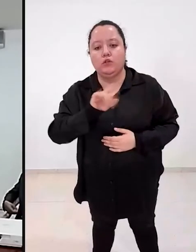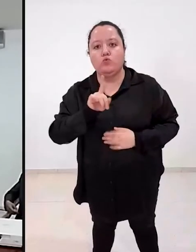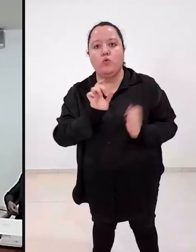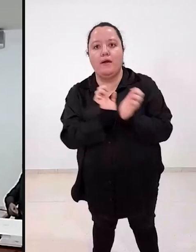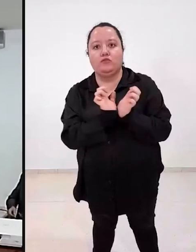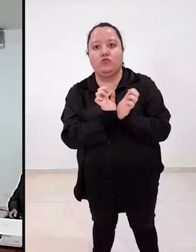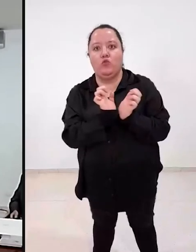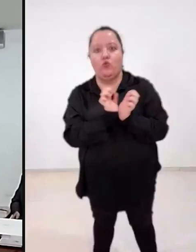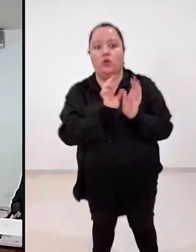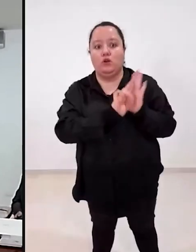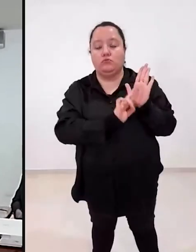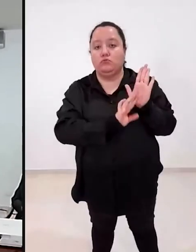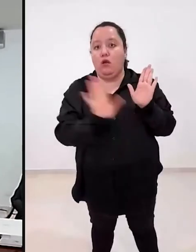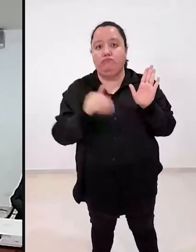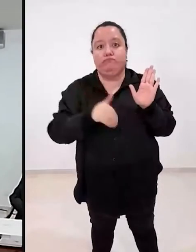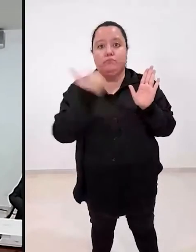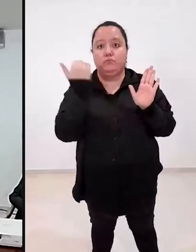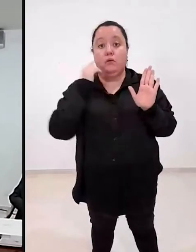esto